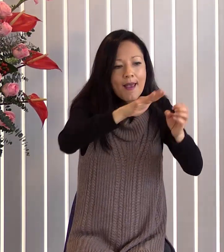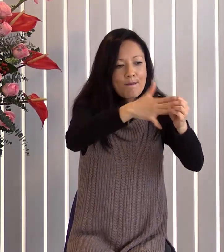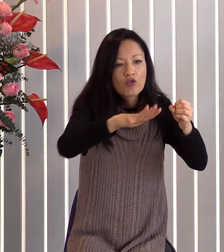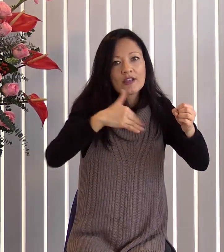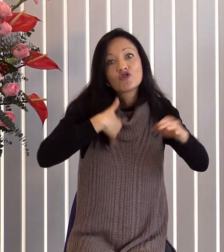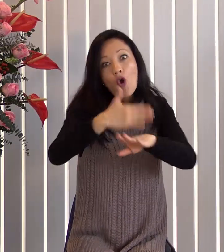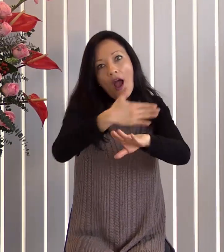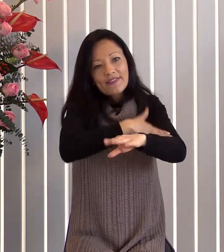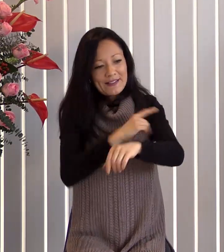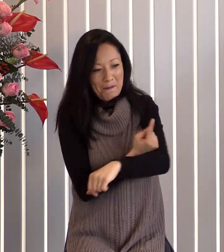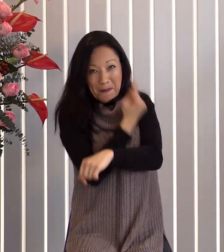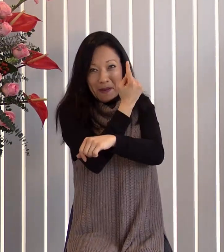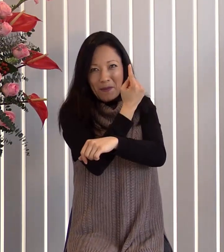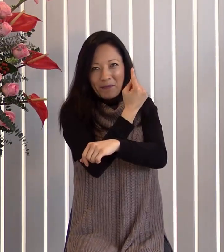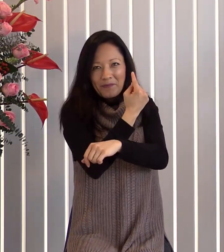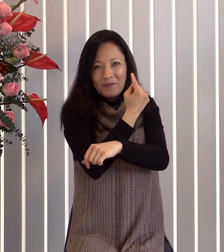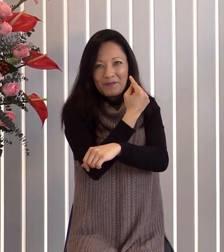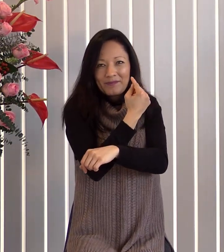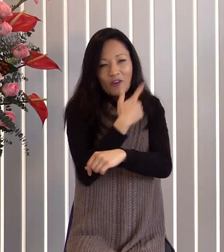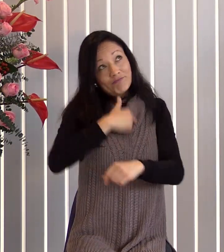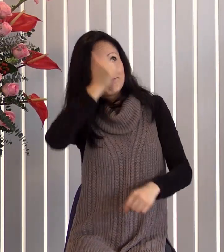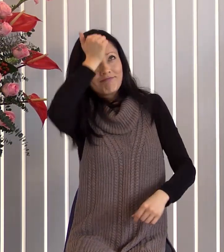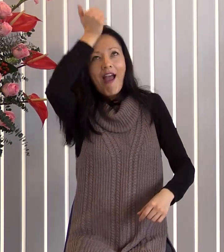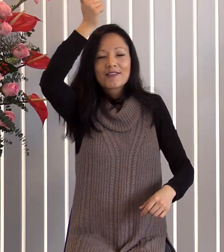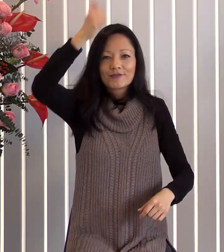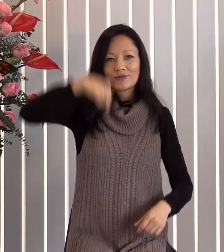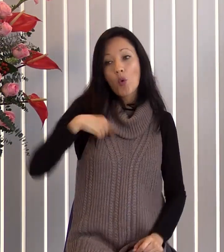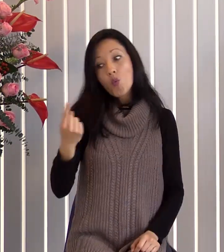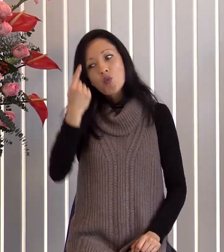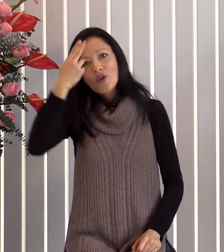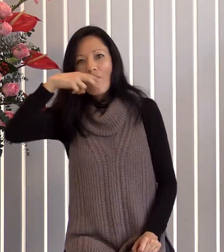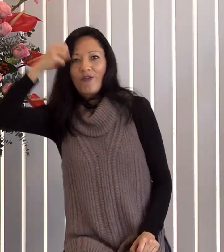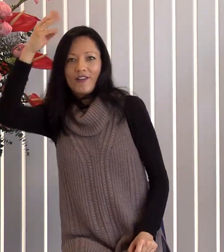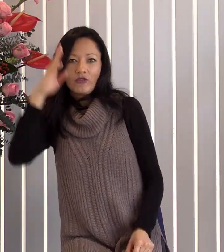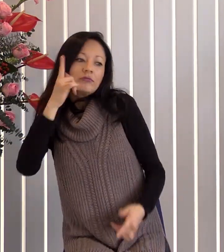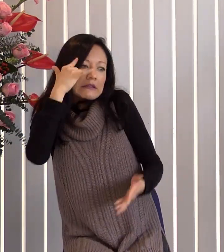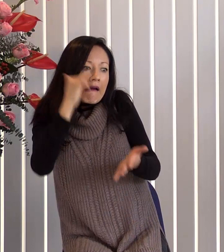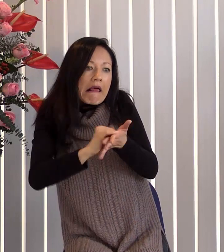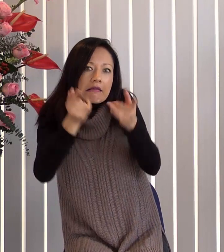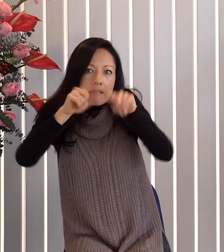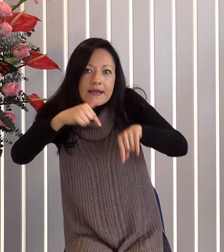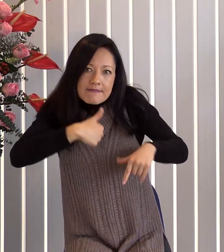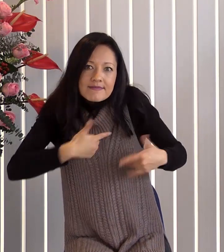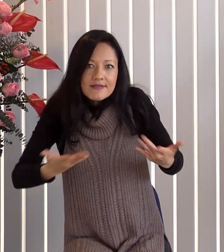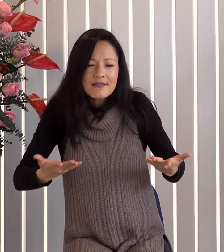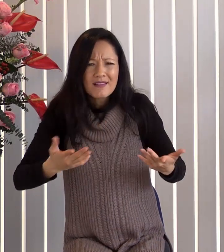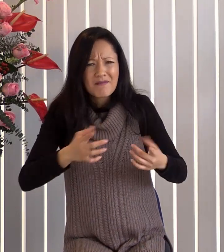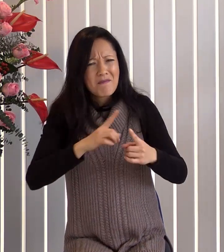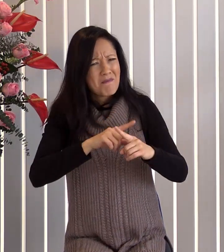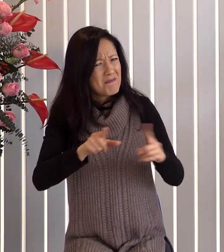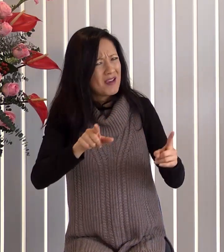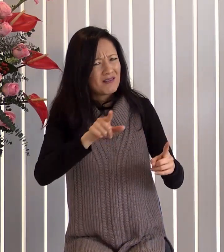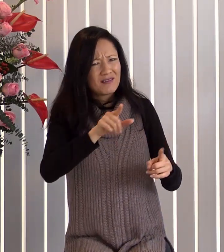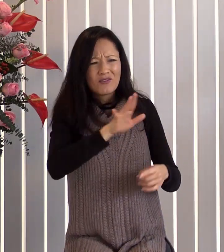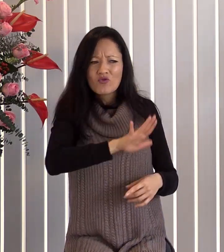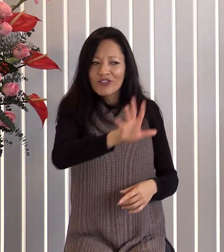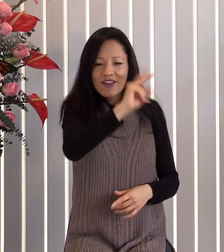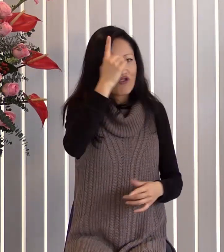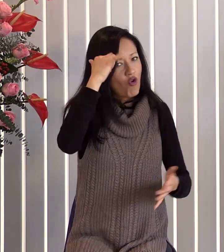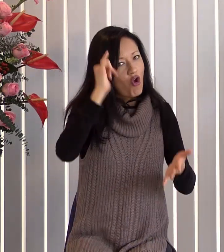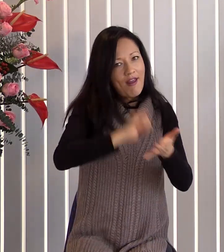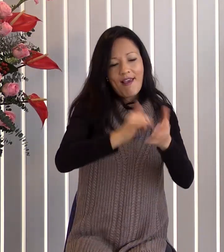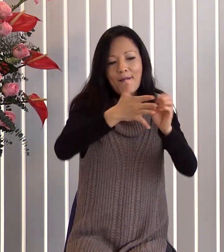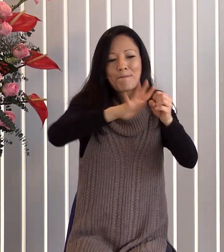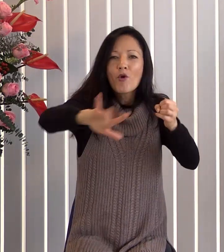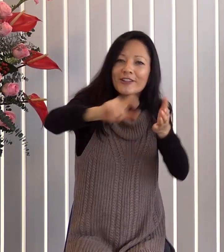yo soy el maestro, yo soy el unigénito de Dios. Pero si ustedes no creen lo que escribió